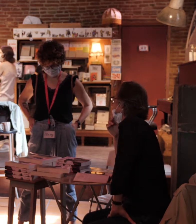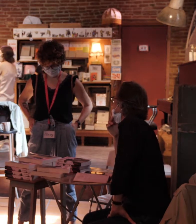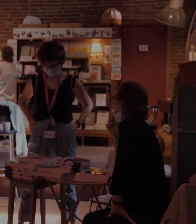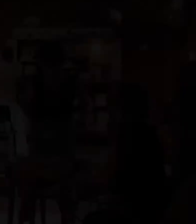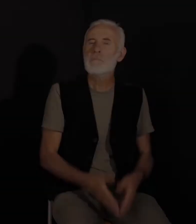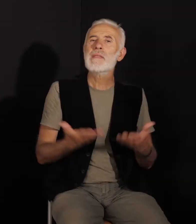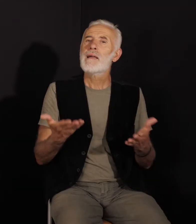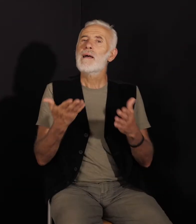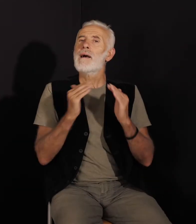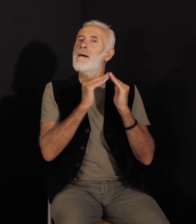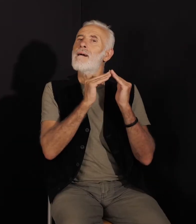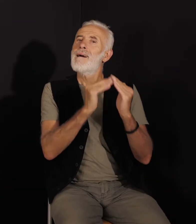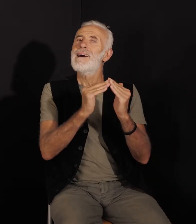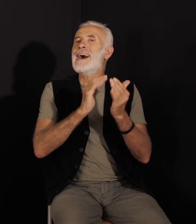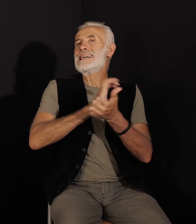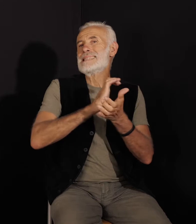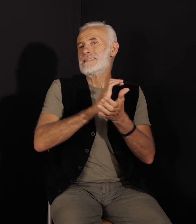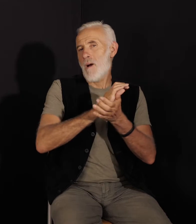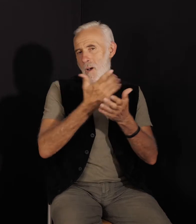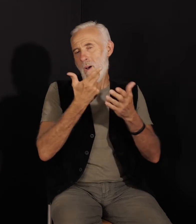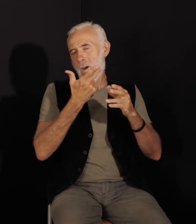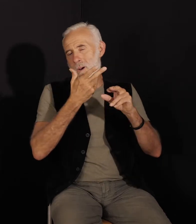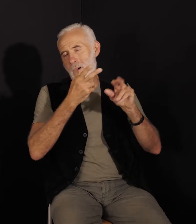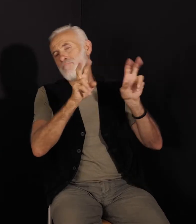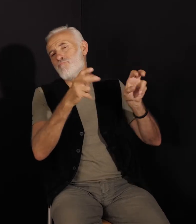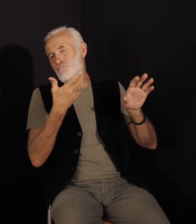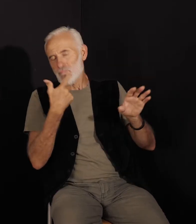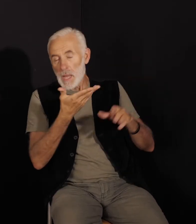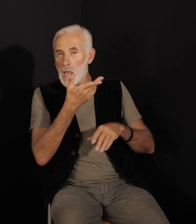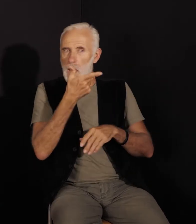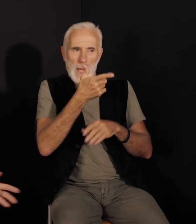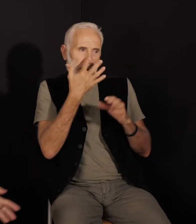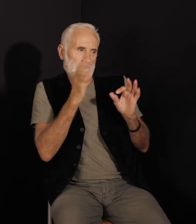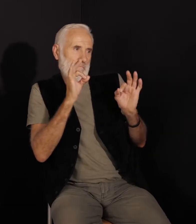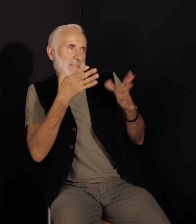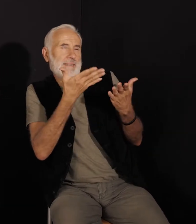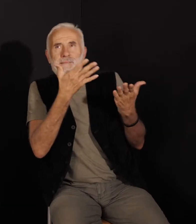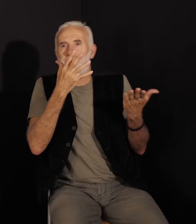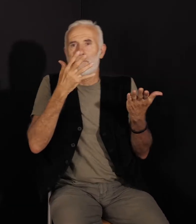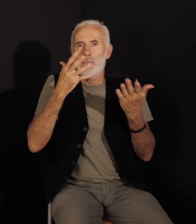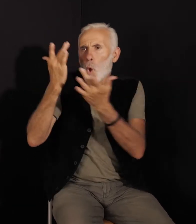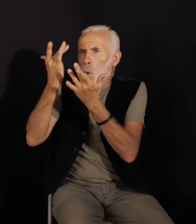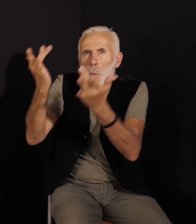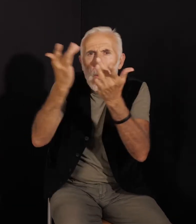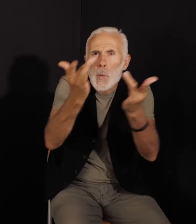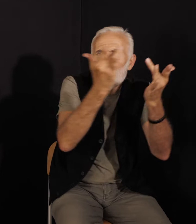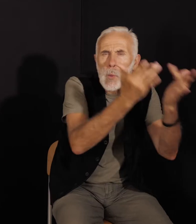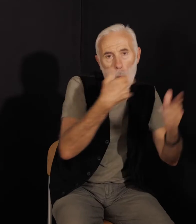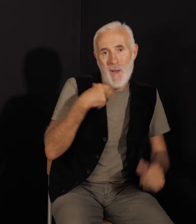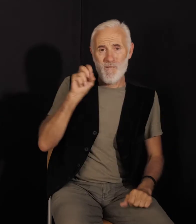Les éditions Les Fondeurs de Briques, nous pourrions les définir comme un voyage vers d'autres cultures, vers